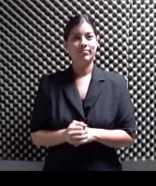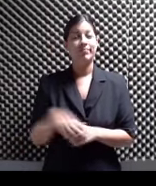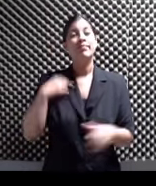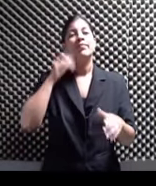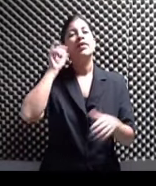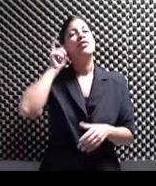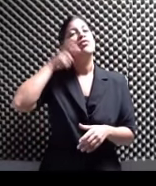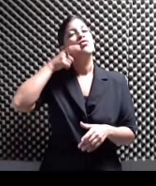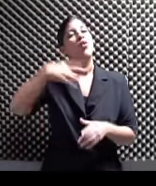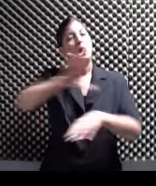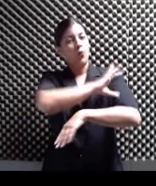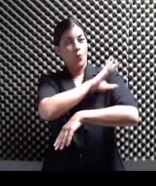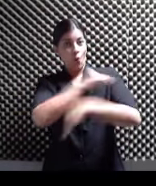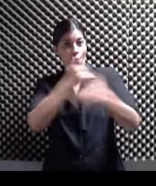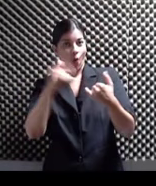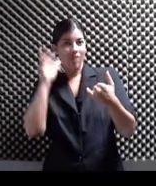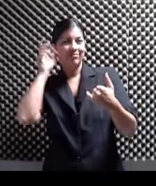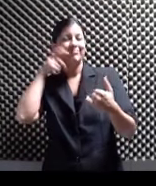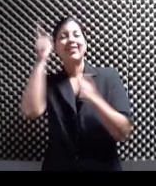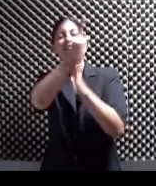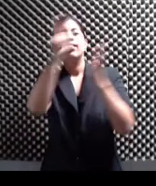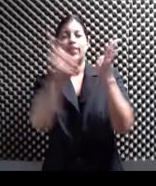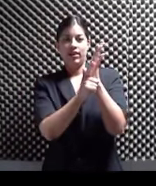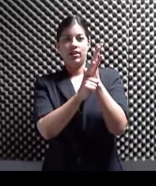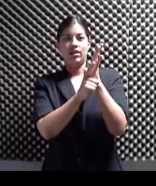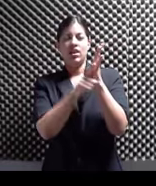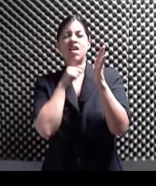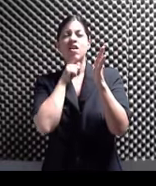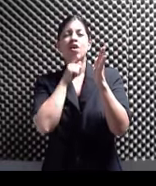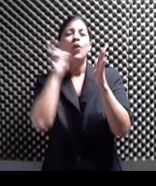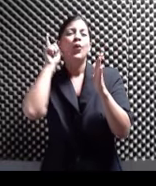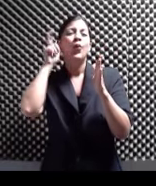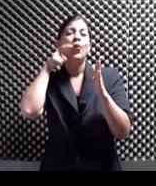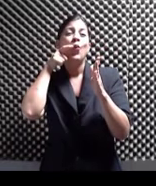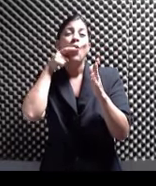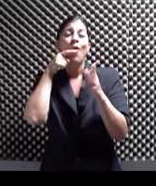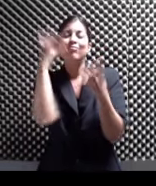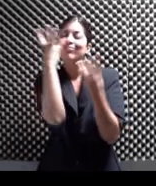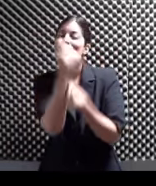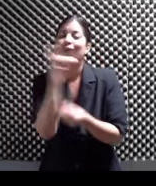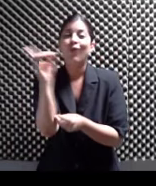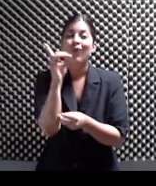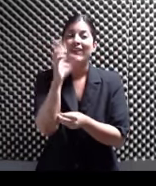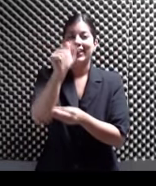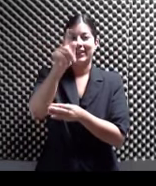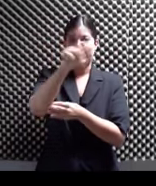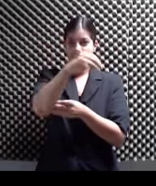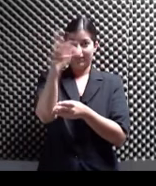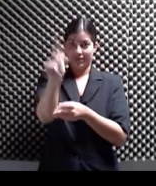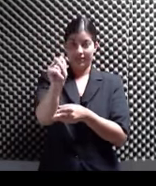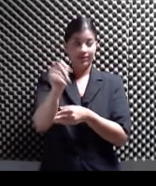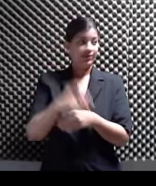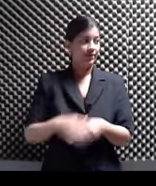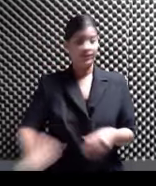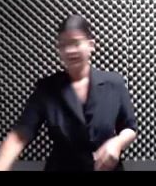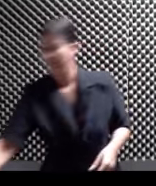Llegó el Fashion Police. En celulares, hands-free es ley. Y los Bluetooths más atractivos están en AT&T.